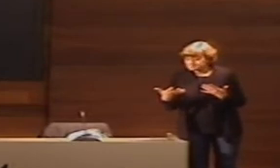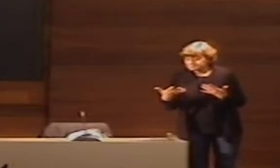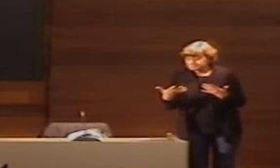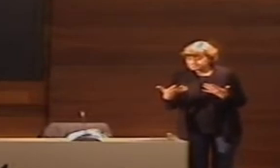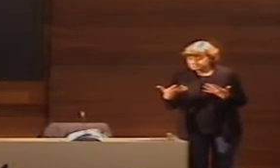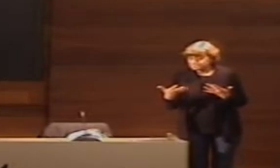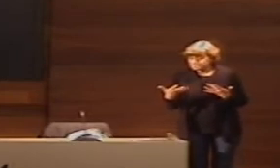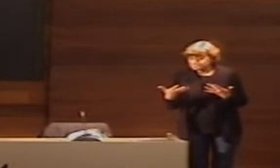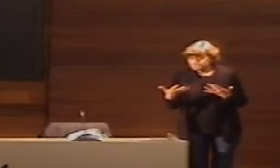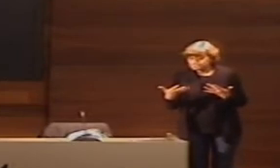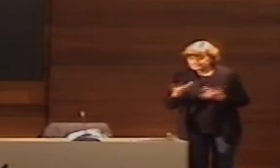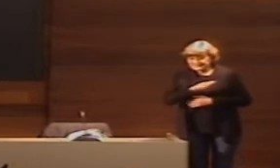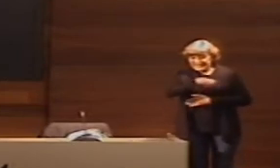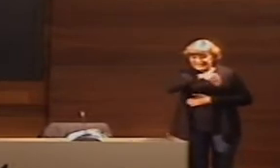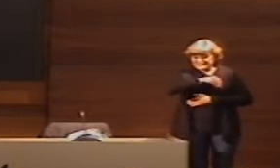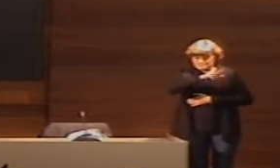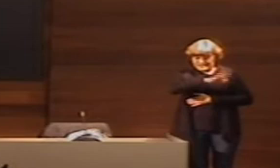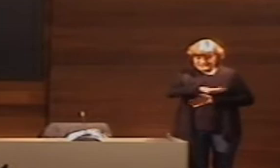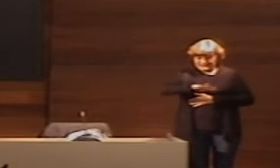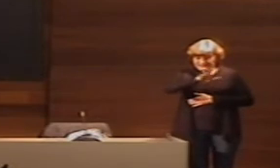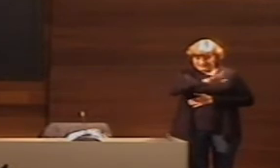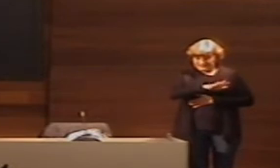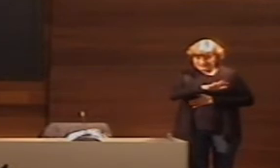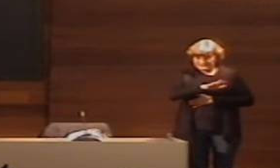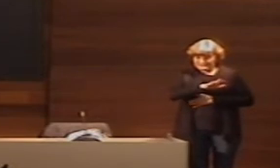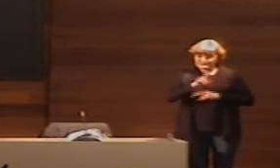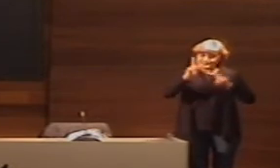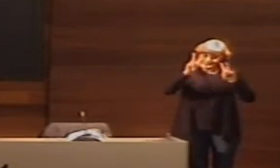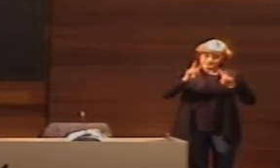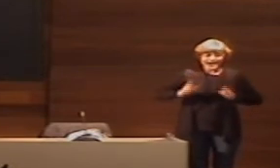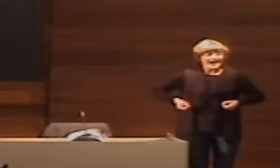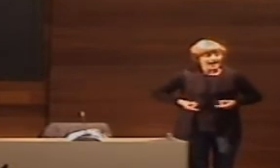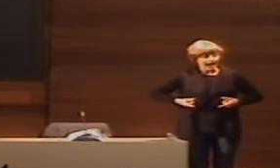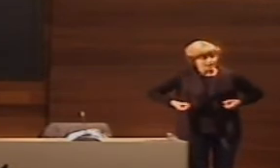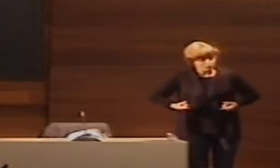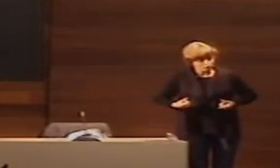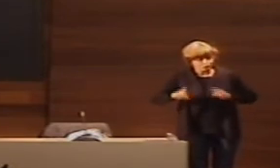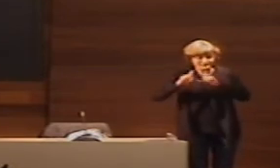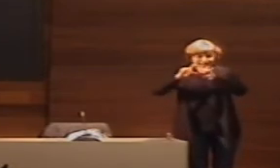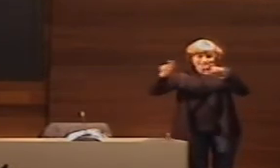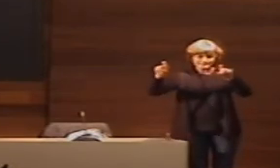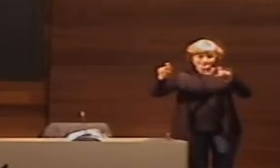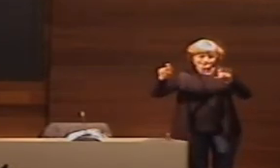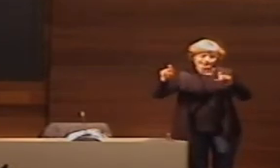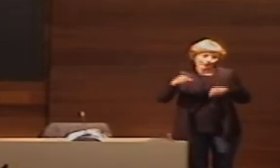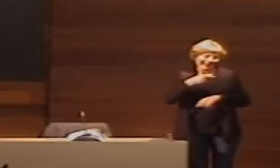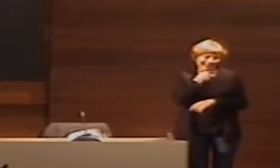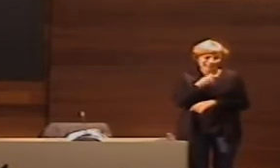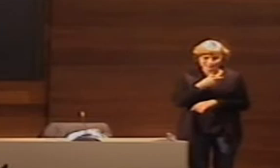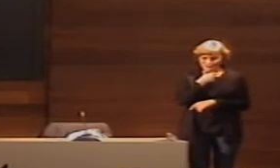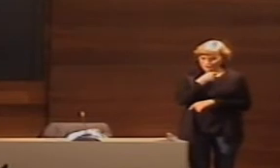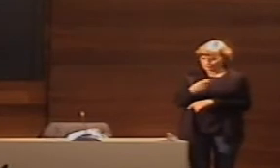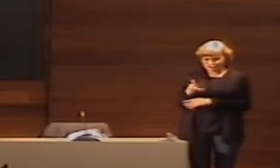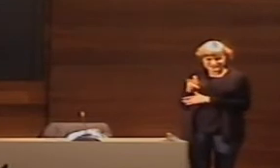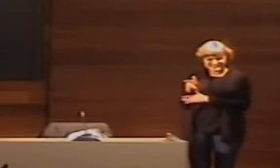Claro, en España el concepto de responsabilidad ampliada del productor es un chiste, ¿no? O sea, se